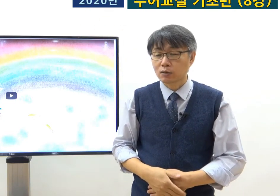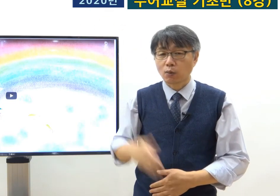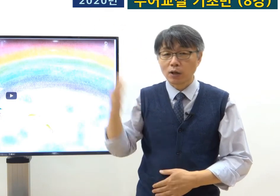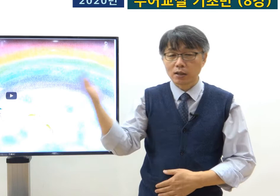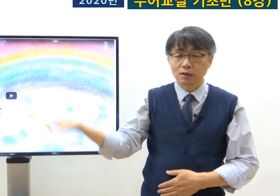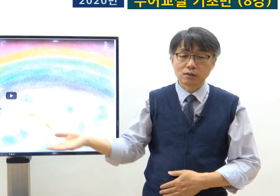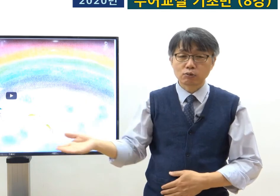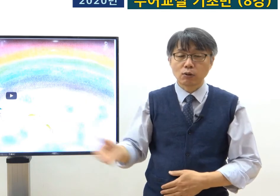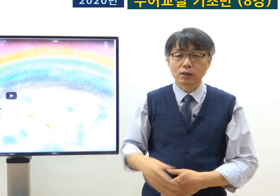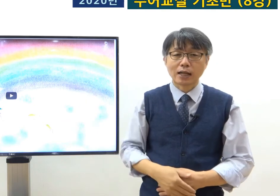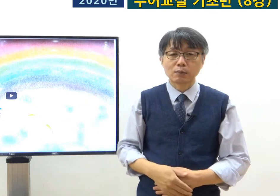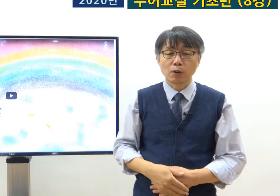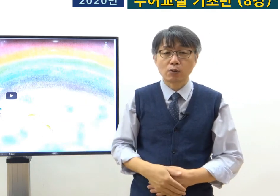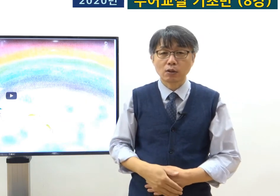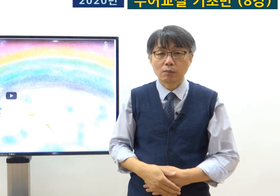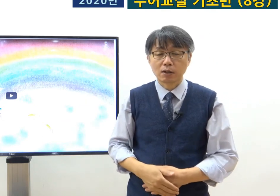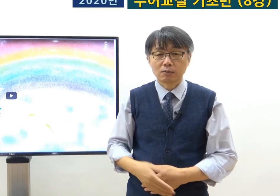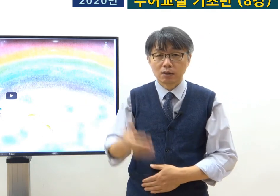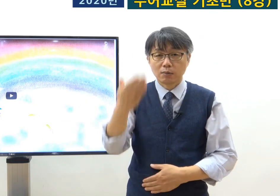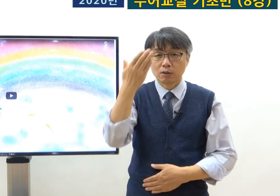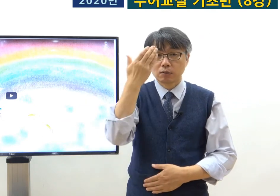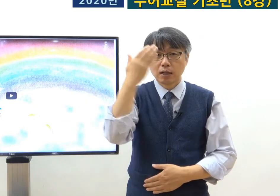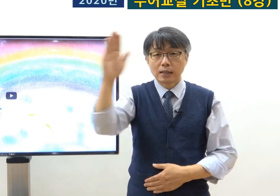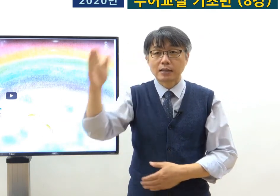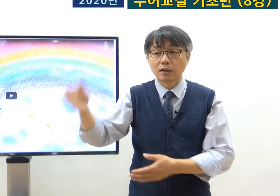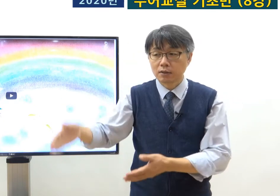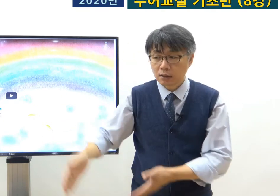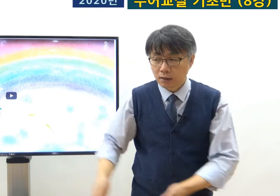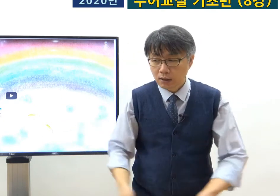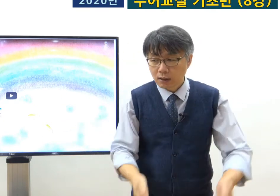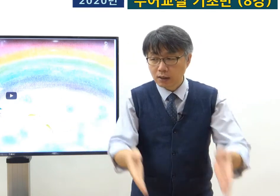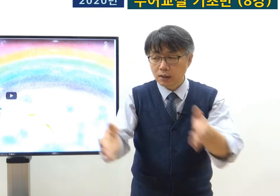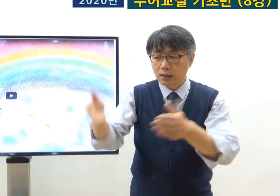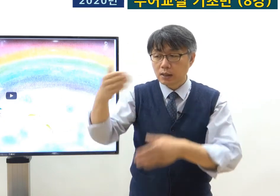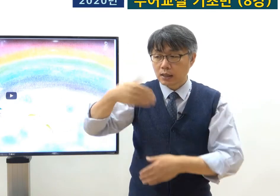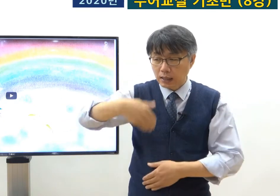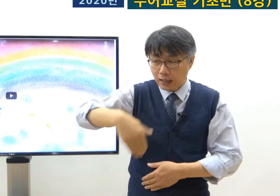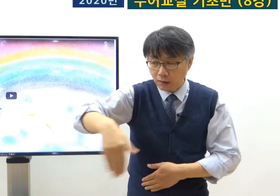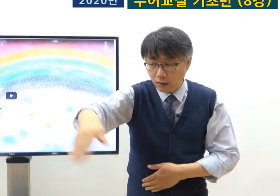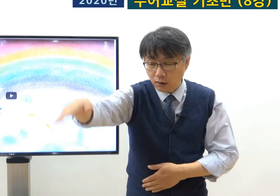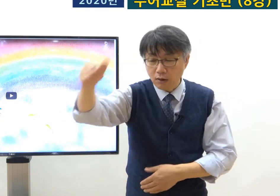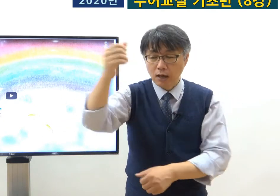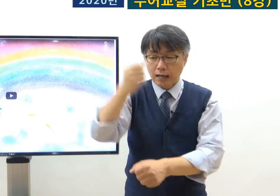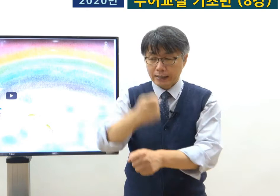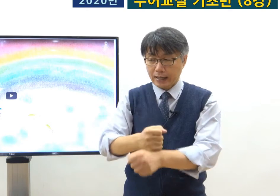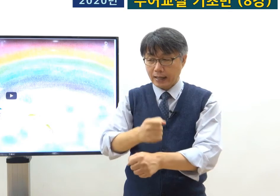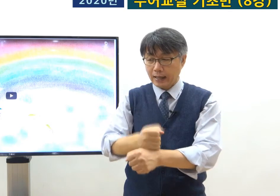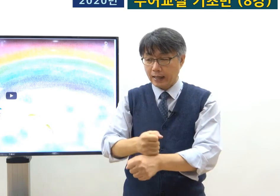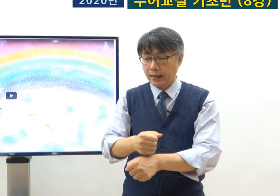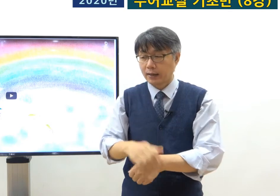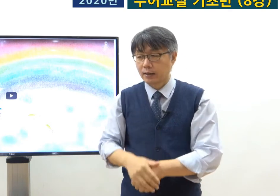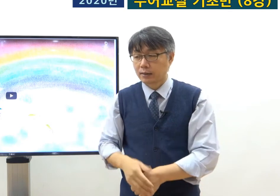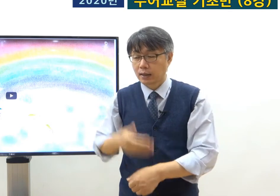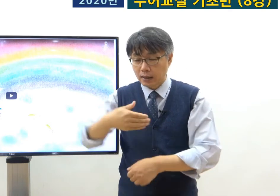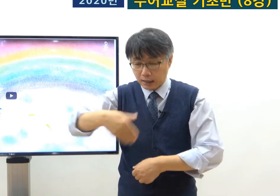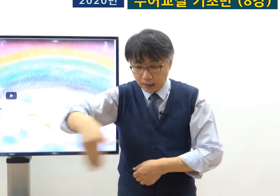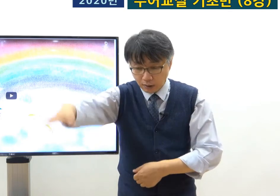원래 있는 수어 단어 표현대로 한번 해보겠습니다. 낯선 길 가려 하네. 이제